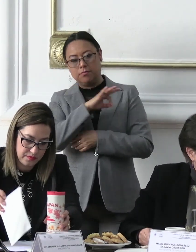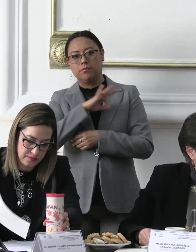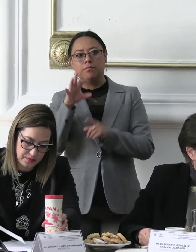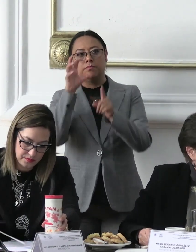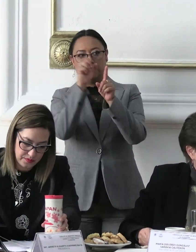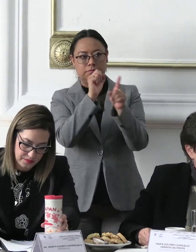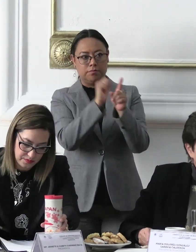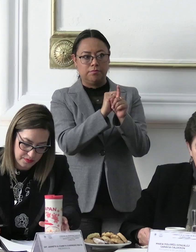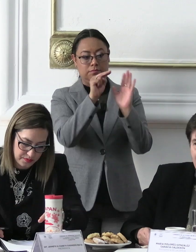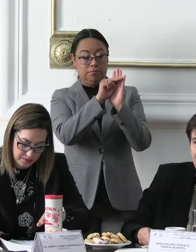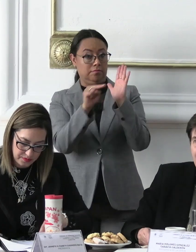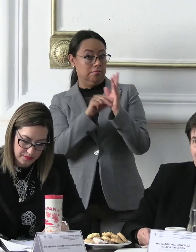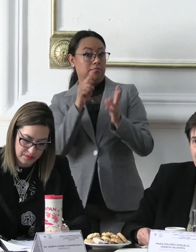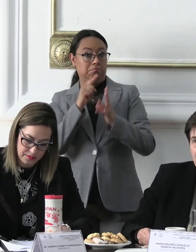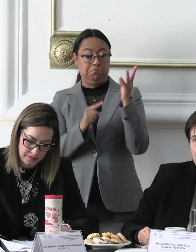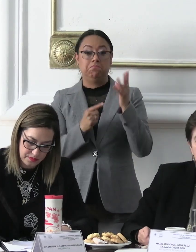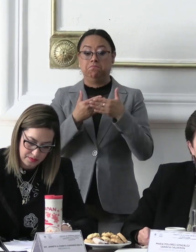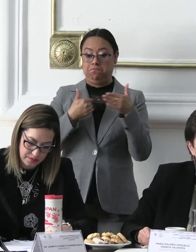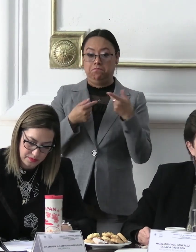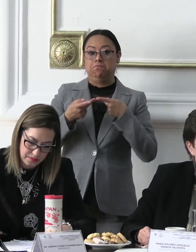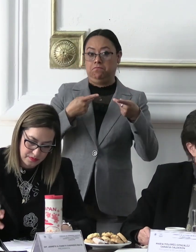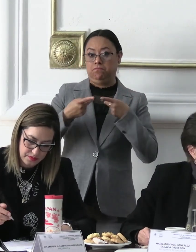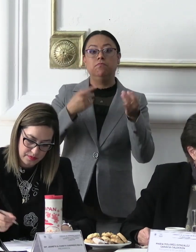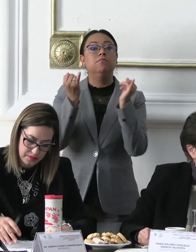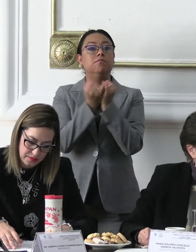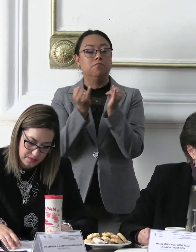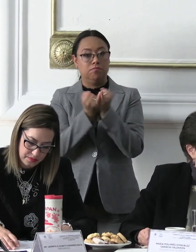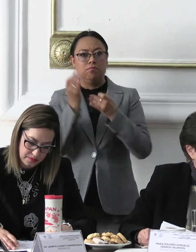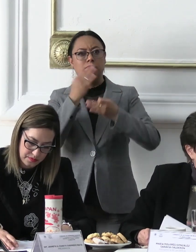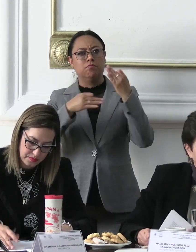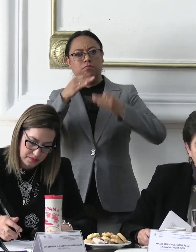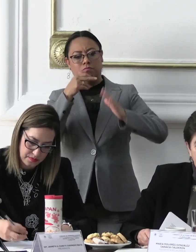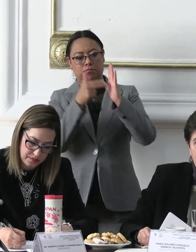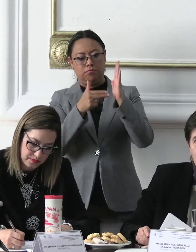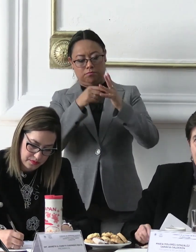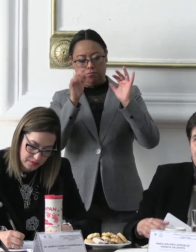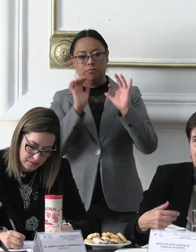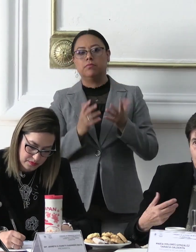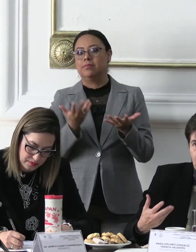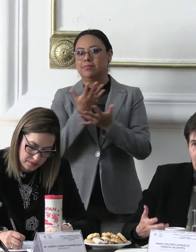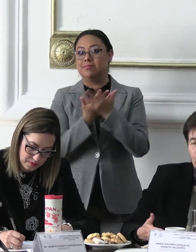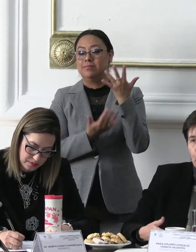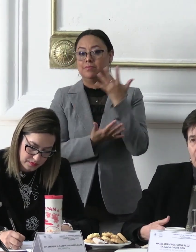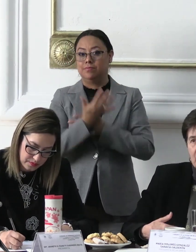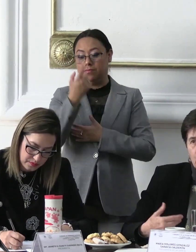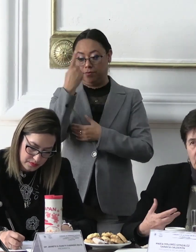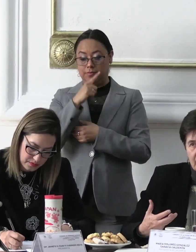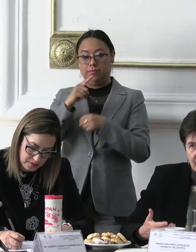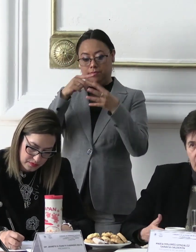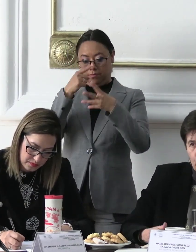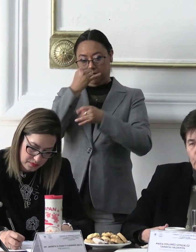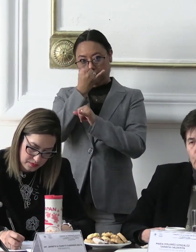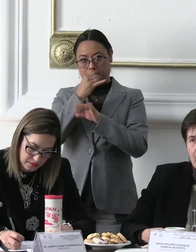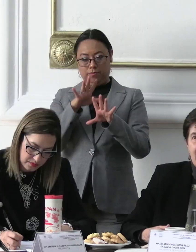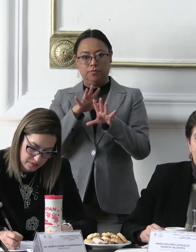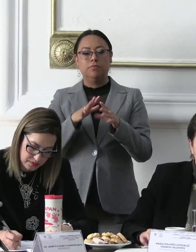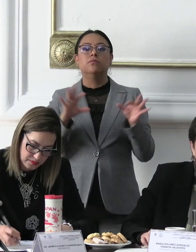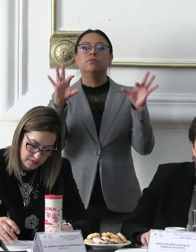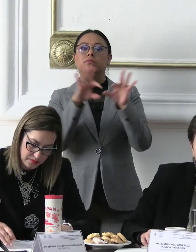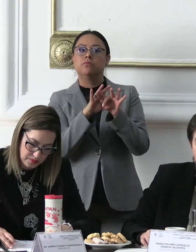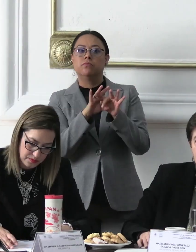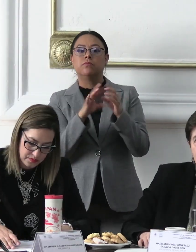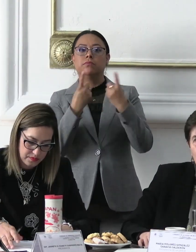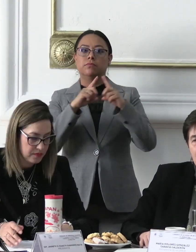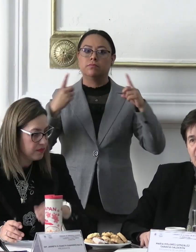normativo que así lo prevé, y también por los instrumentos que se están generando en términos de los contenidos de desarrollo,